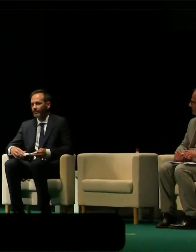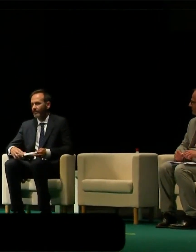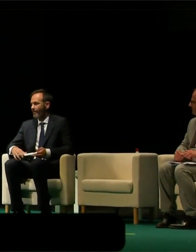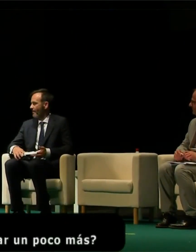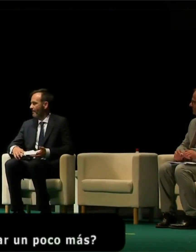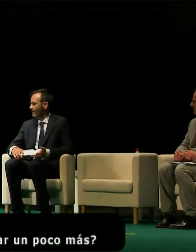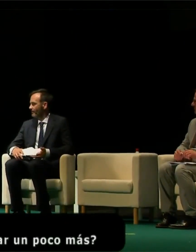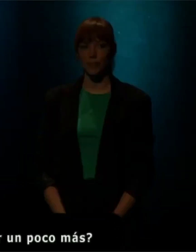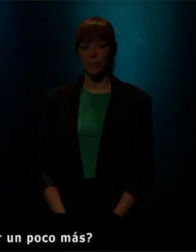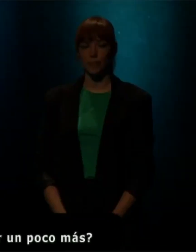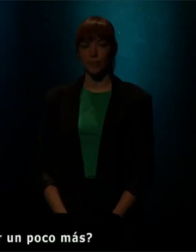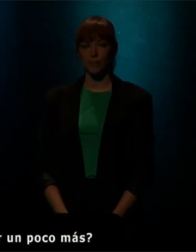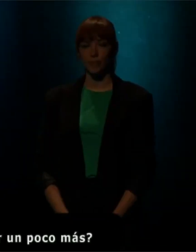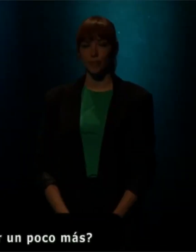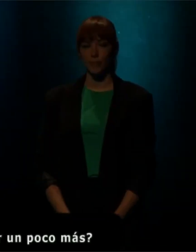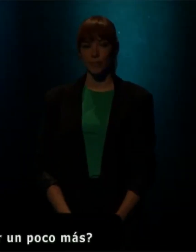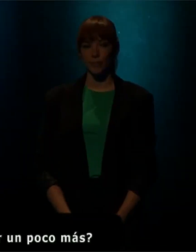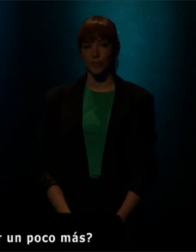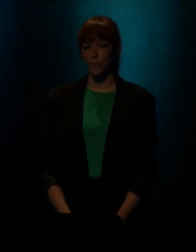Perfecto.